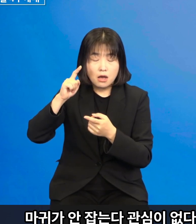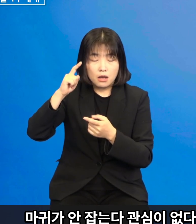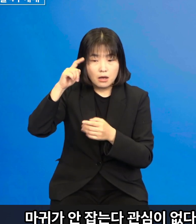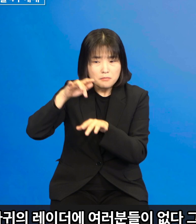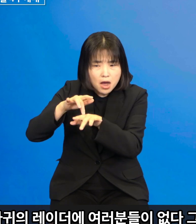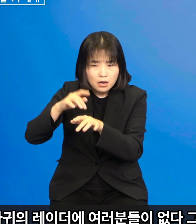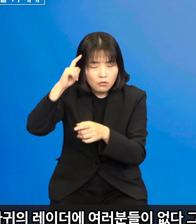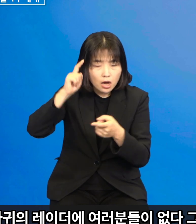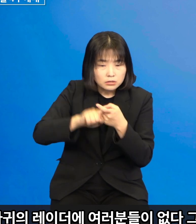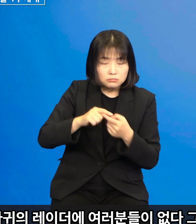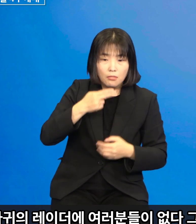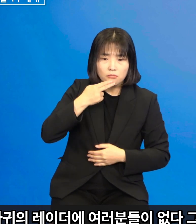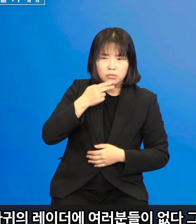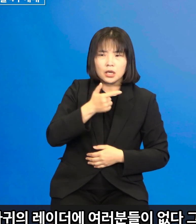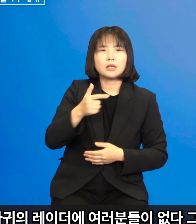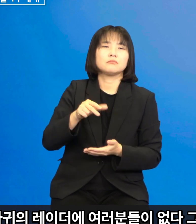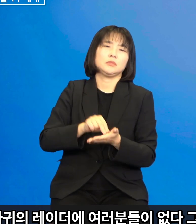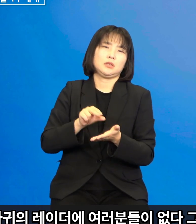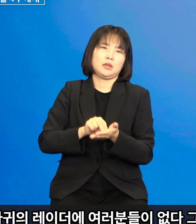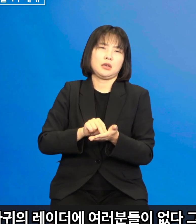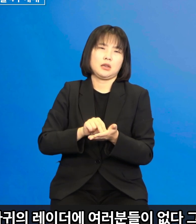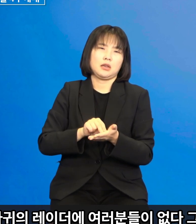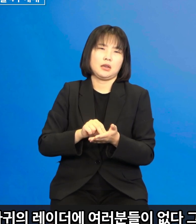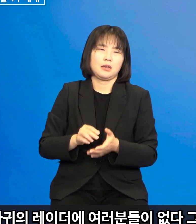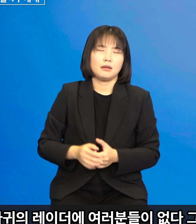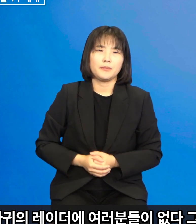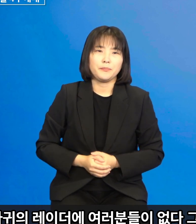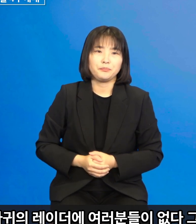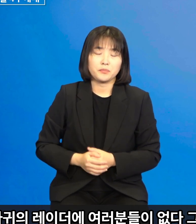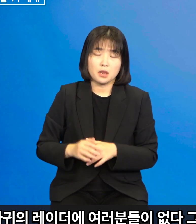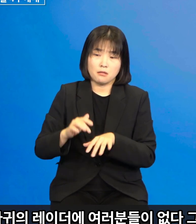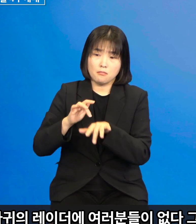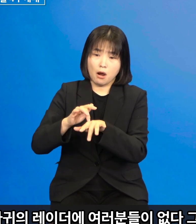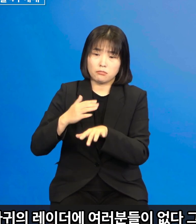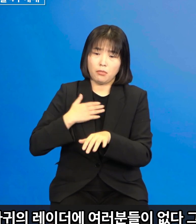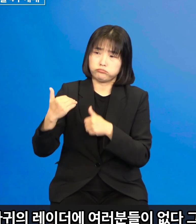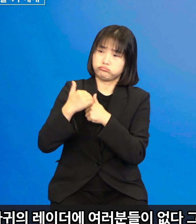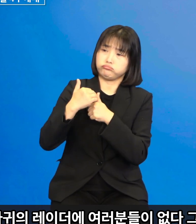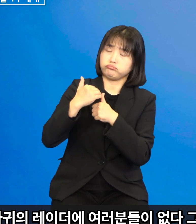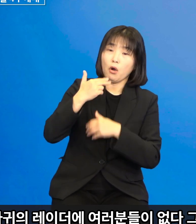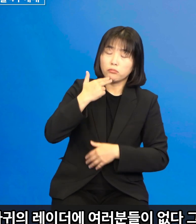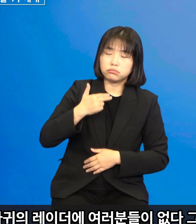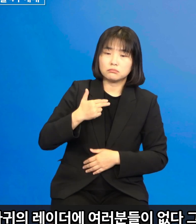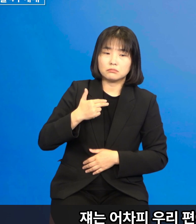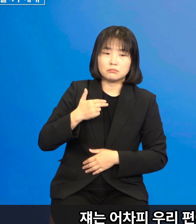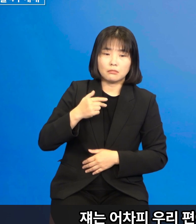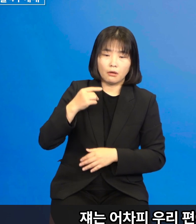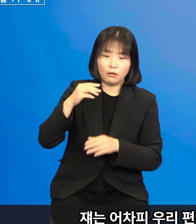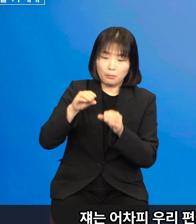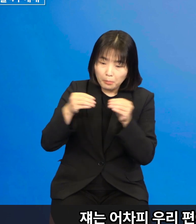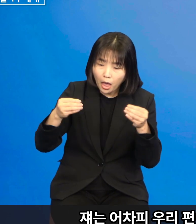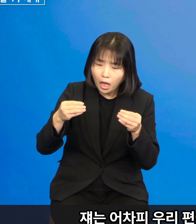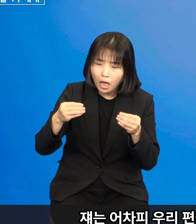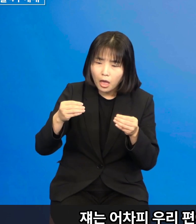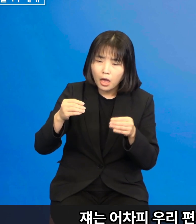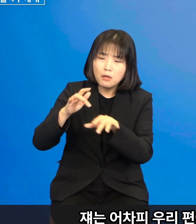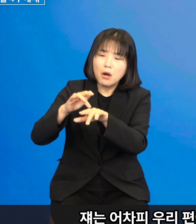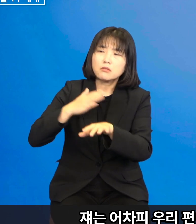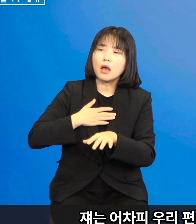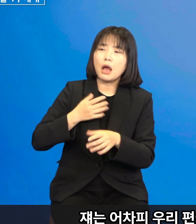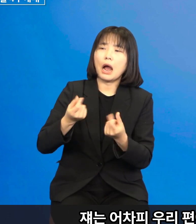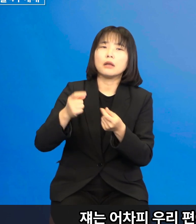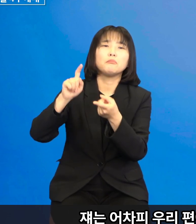그는 마귀의 레이더에 여러분들이 없다, 그러면 여러분들은 마귀 편인 거예요. 여러분 쟤는 어차피 우리 편이야